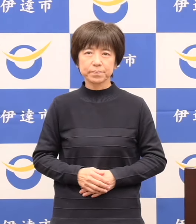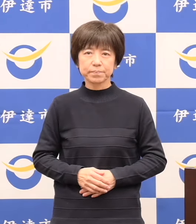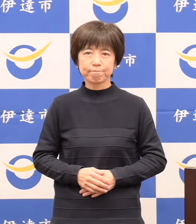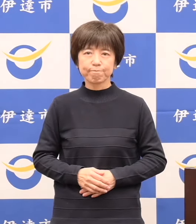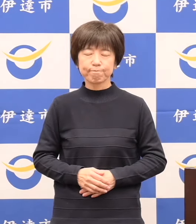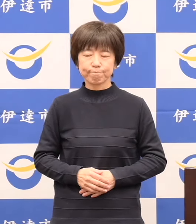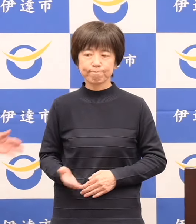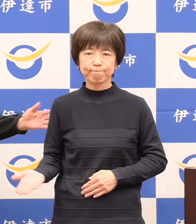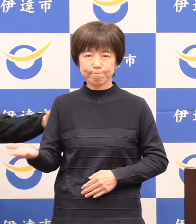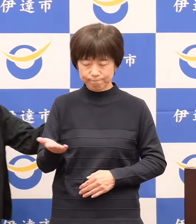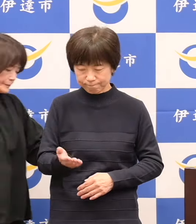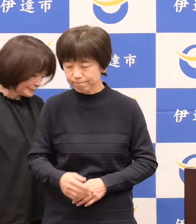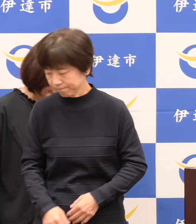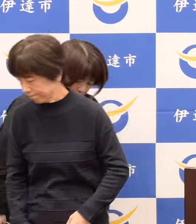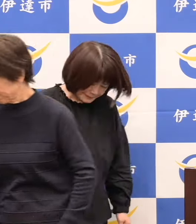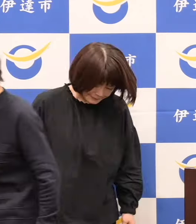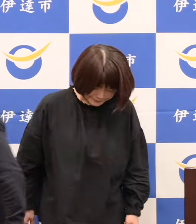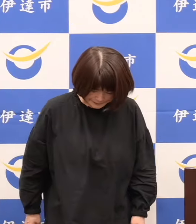続きまして、